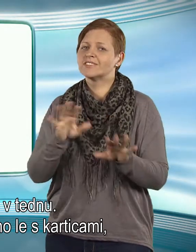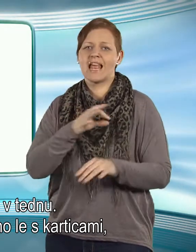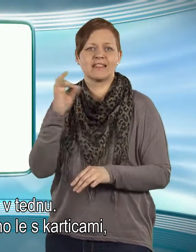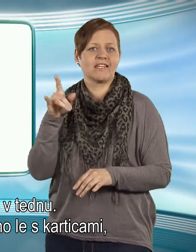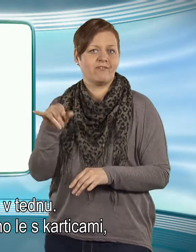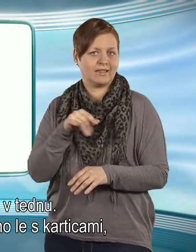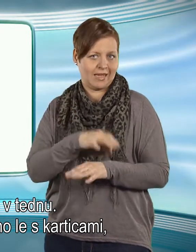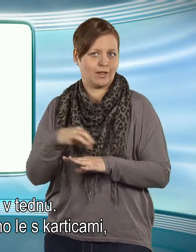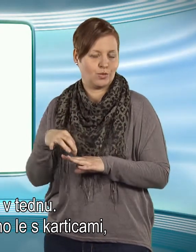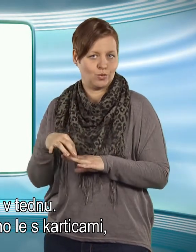v tednu.